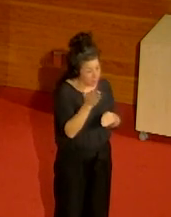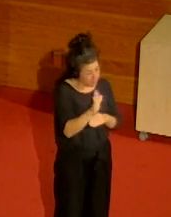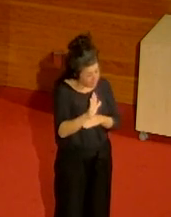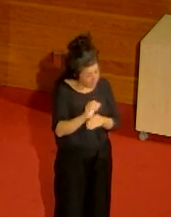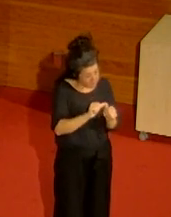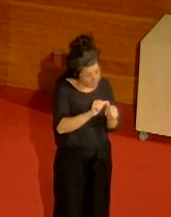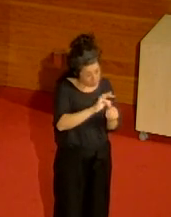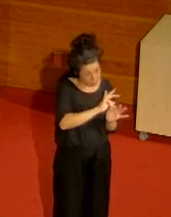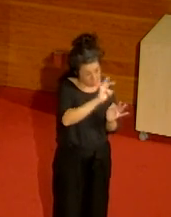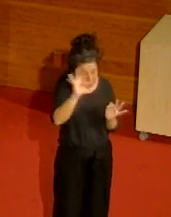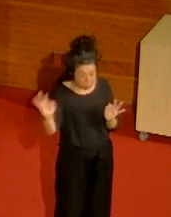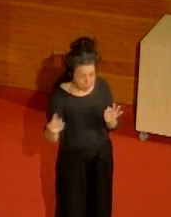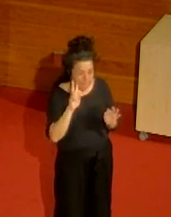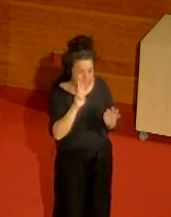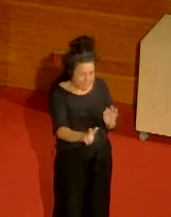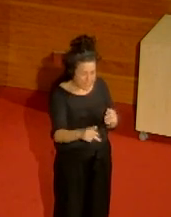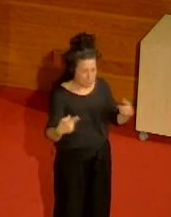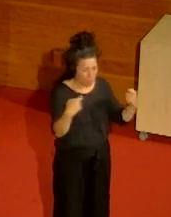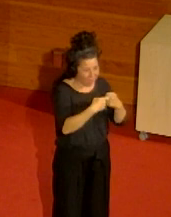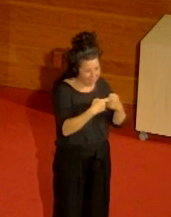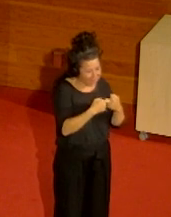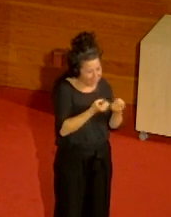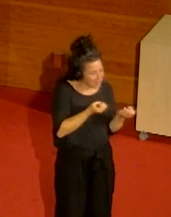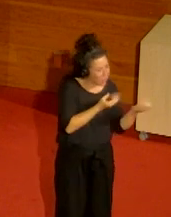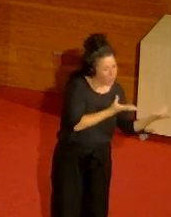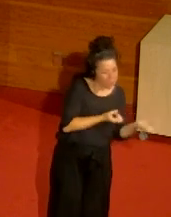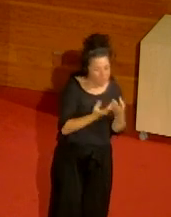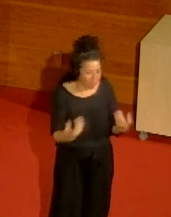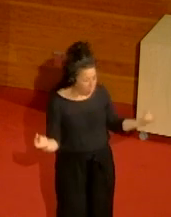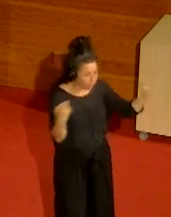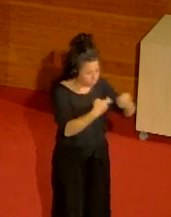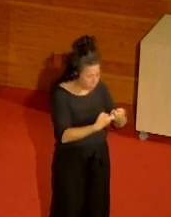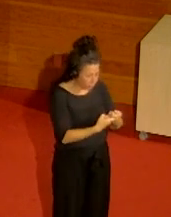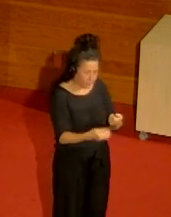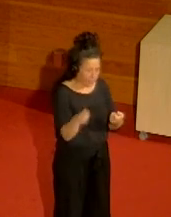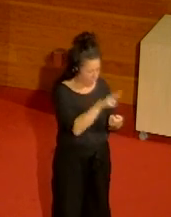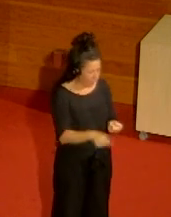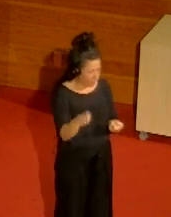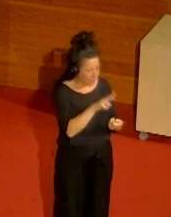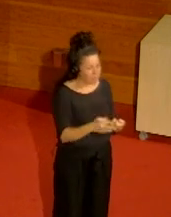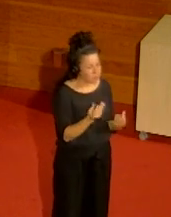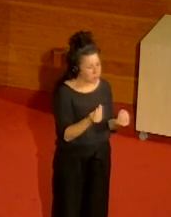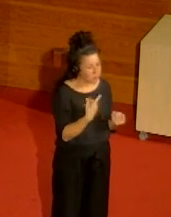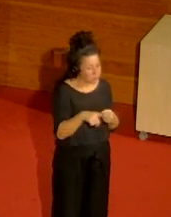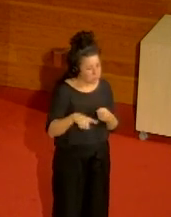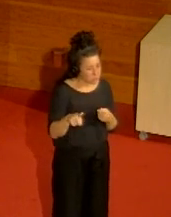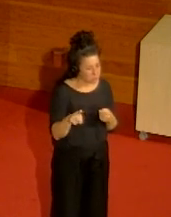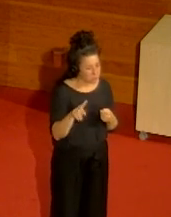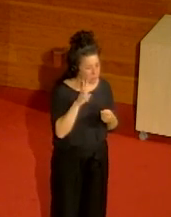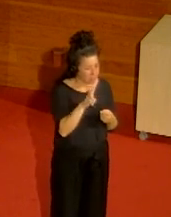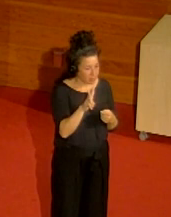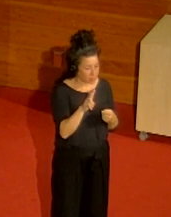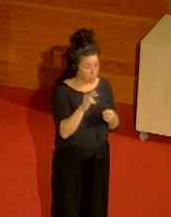narrativas se repite todo el tiempo muchas cosas vamos a ver que desde fuera les llamamos de una manera